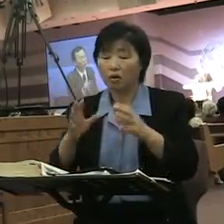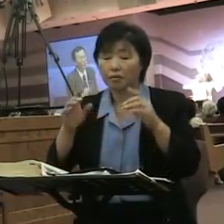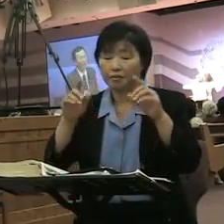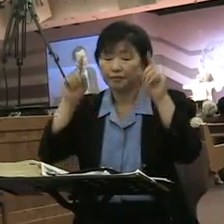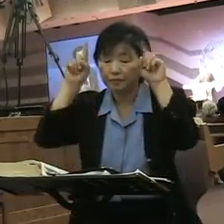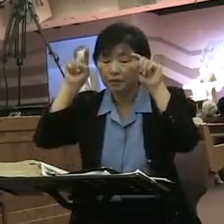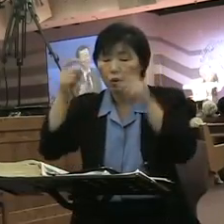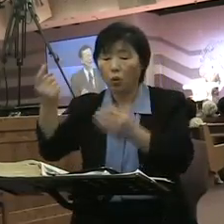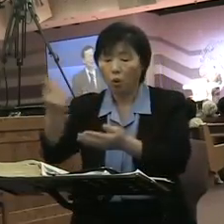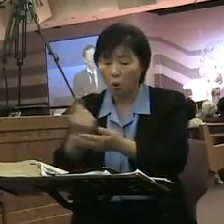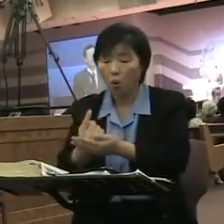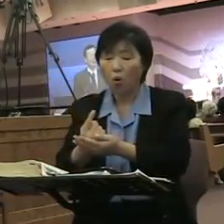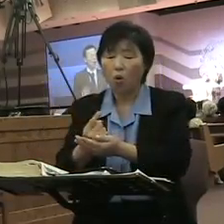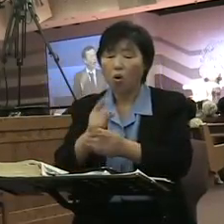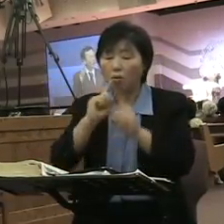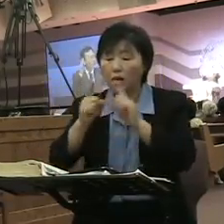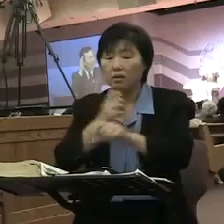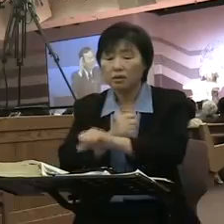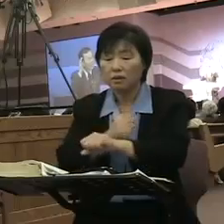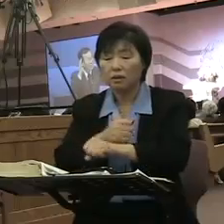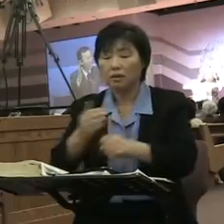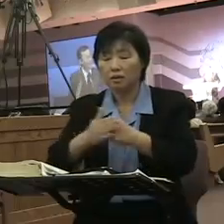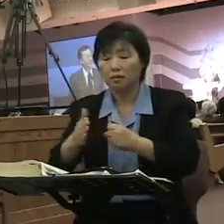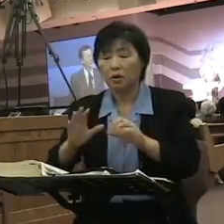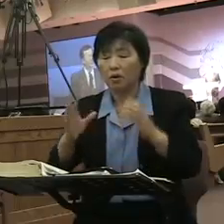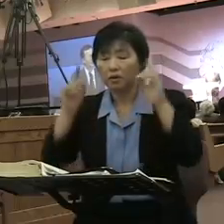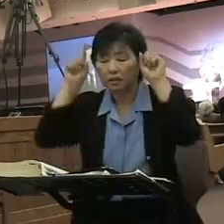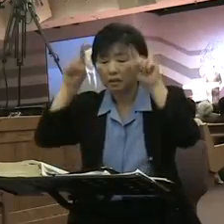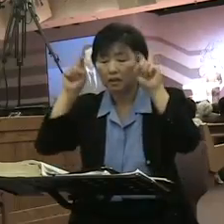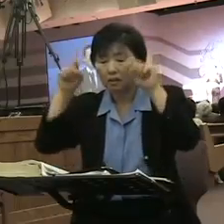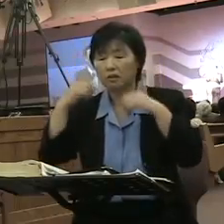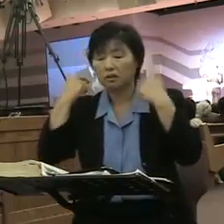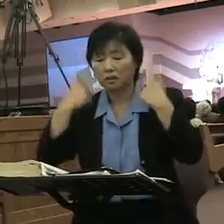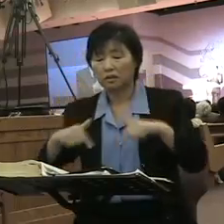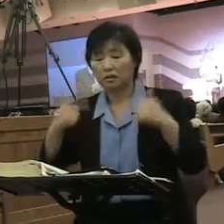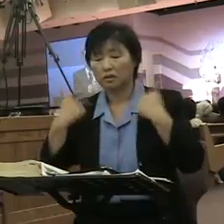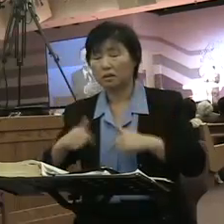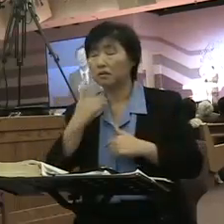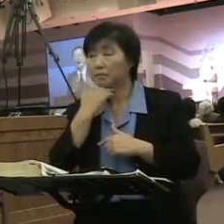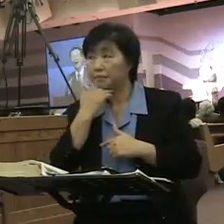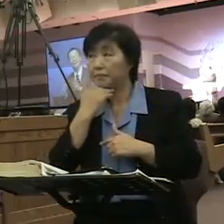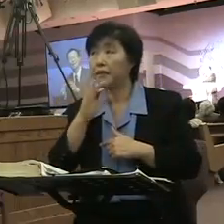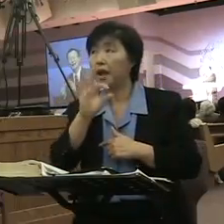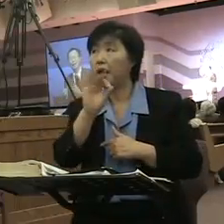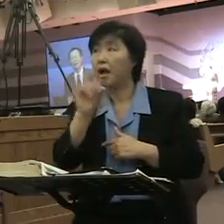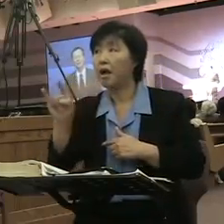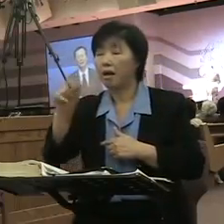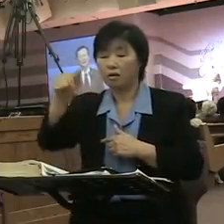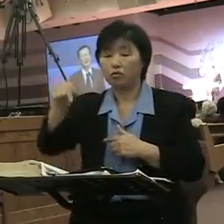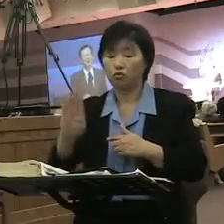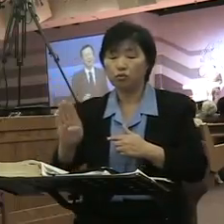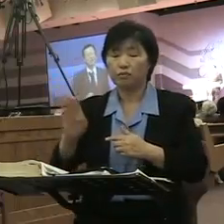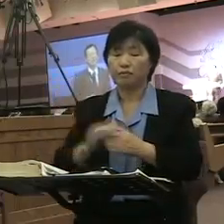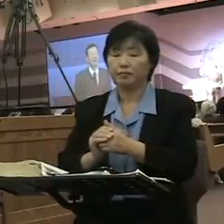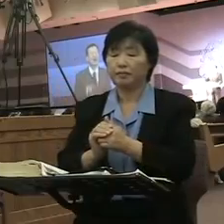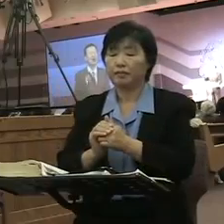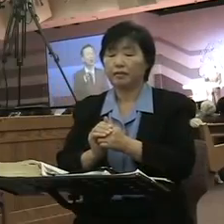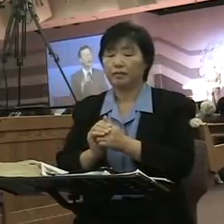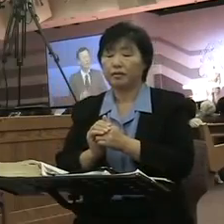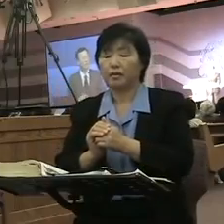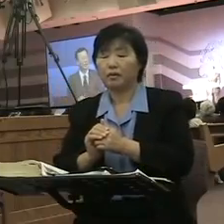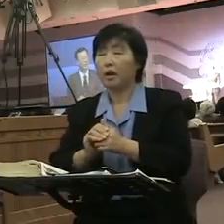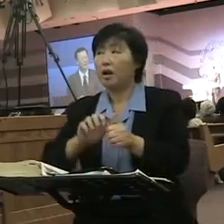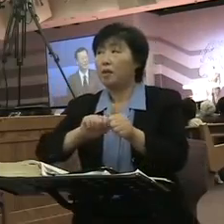양이 올 것이다 말씀하셨기 때문에 어린 양을 늘 기다리면서, 그래서 애굽에서 그들이 재앙을 피해 나왔을 때 마지막